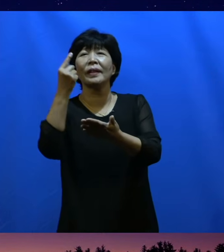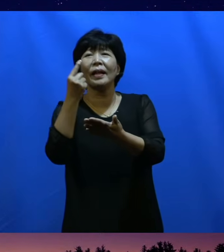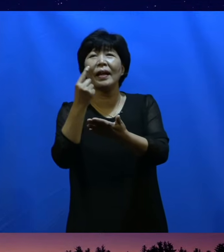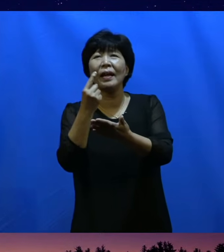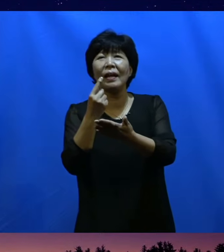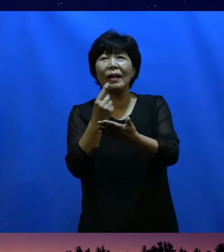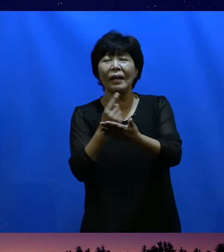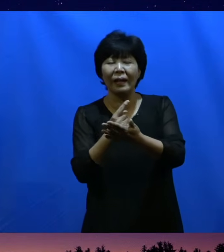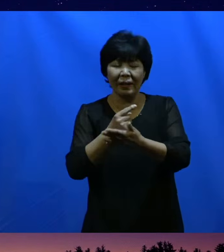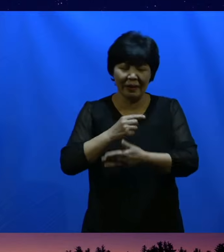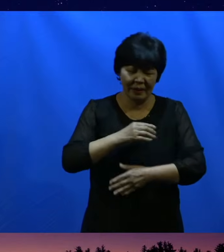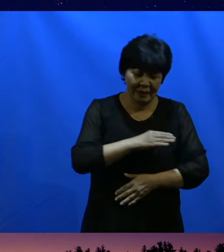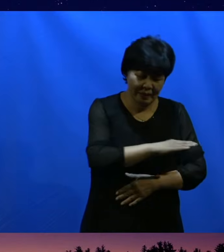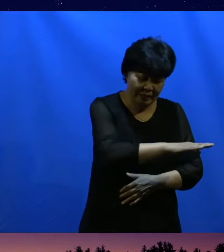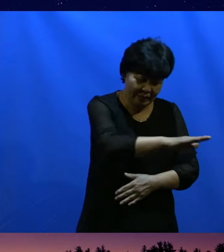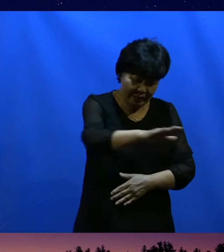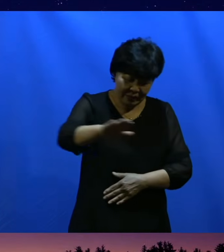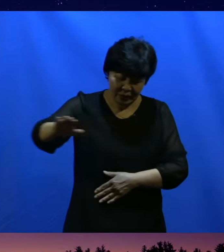오셨네.